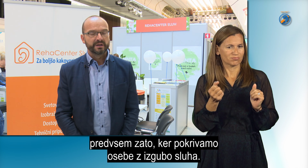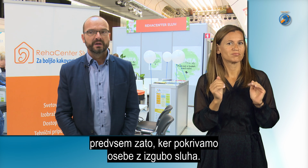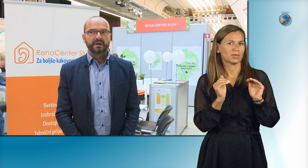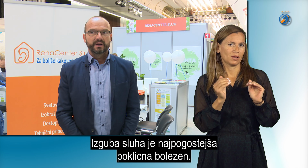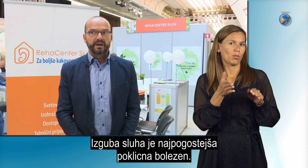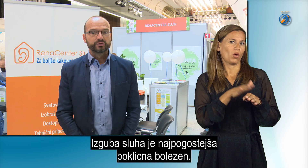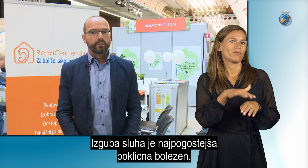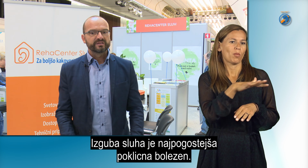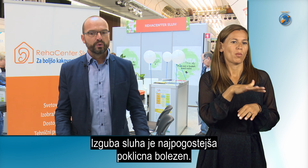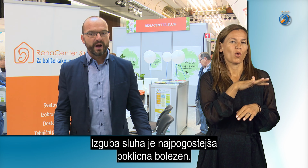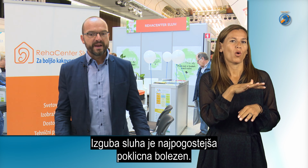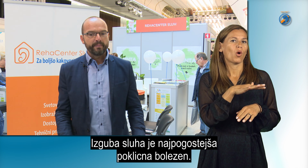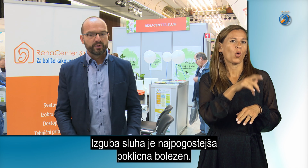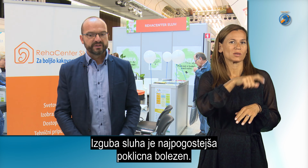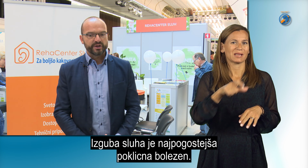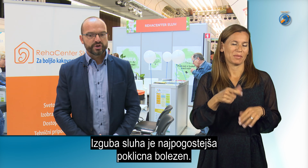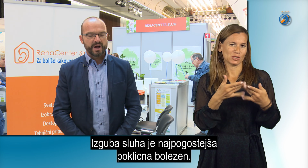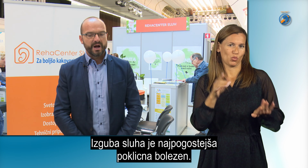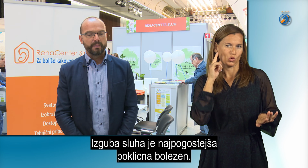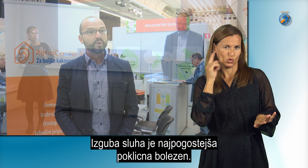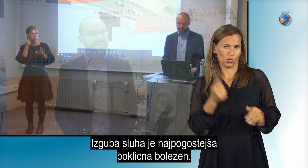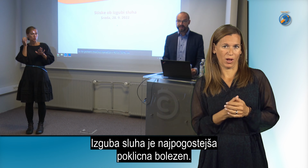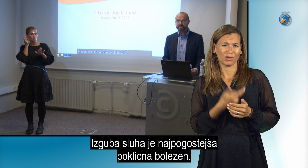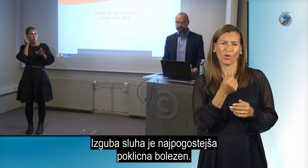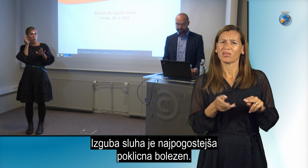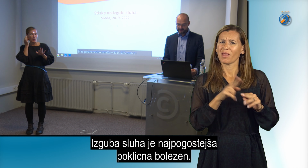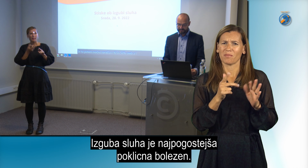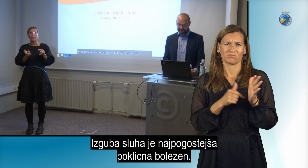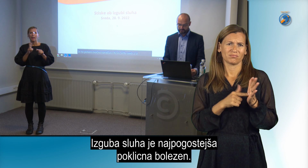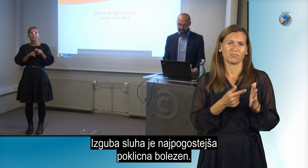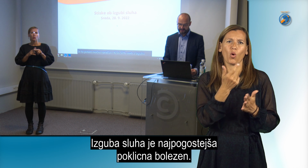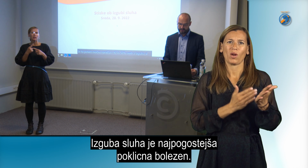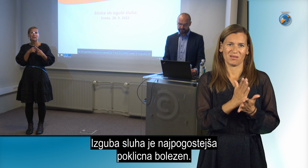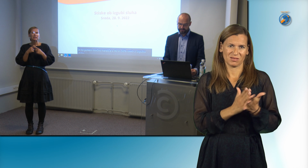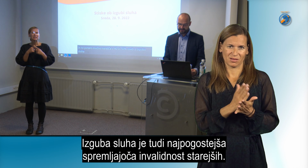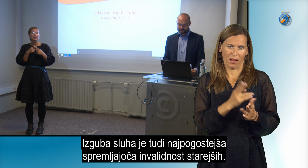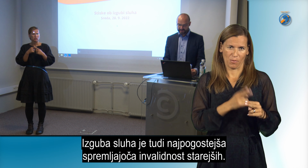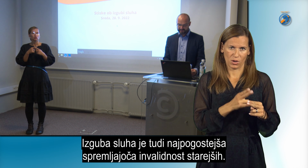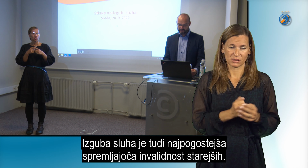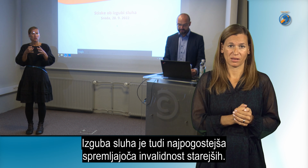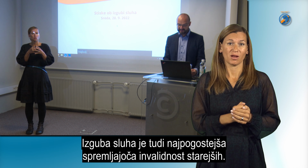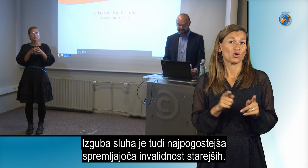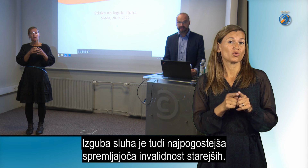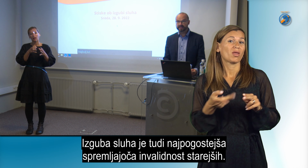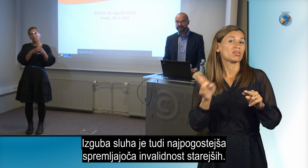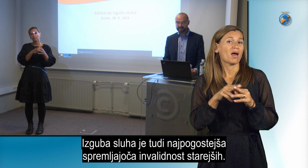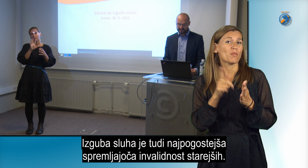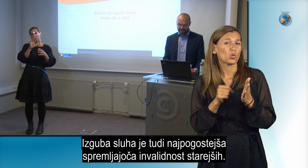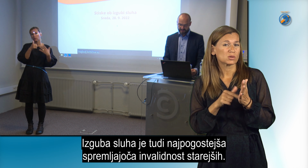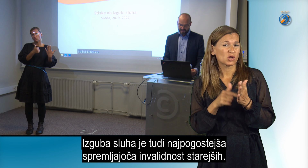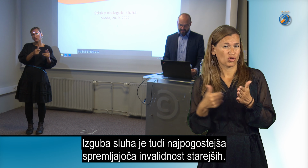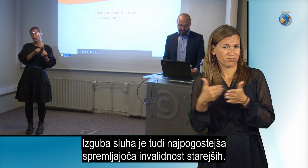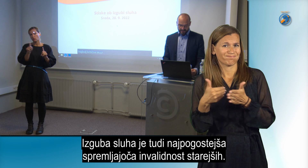sluha. Izguba sluha je najpogostejša poklicna bolezen. Izguba sluha je tudi najpogostejša